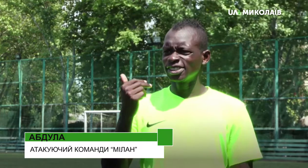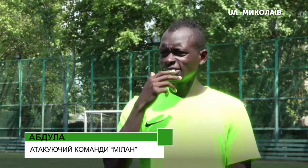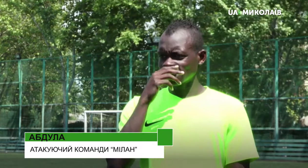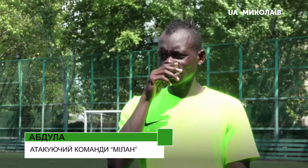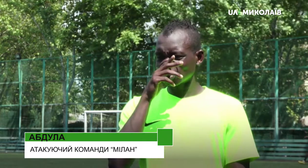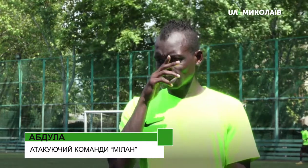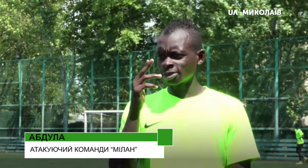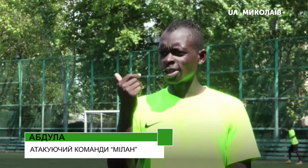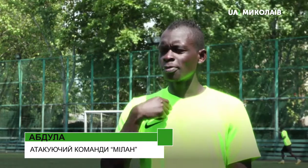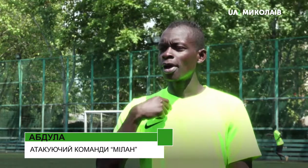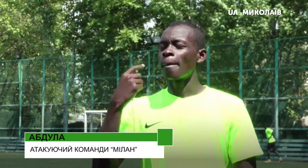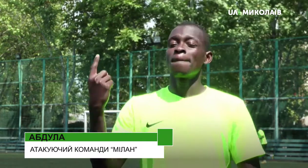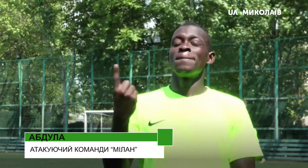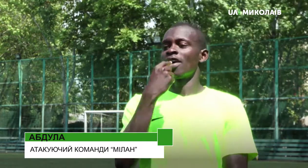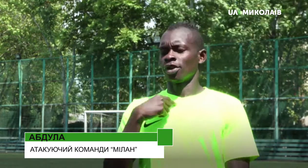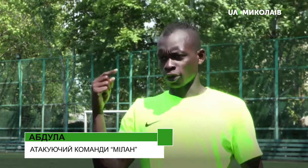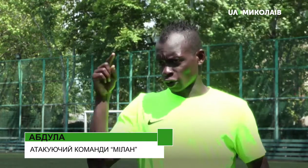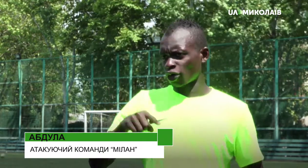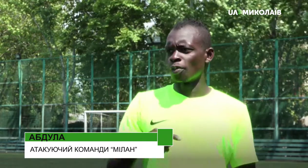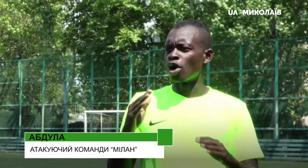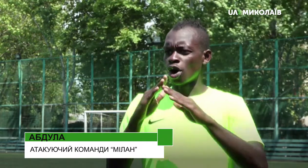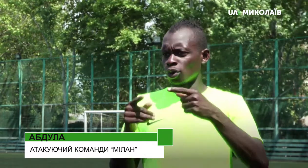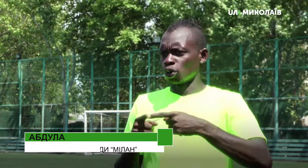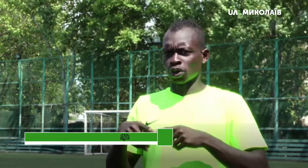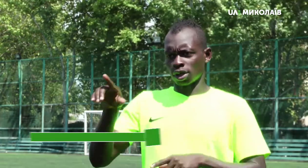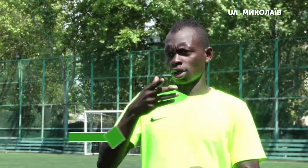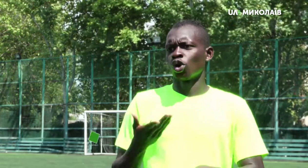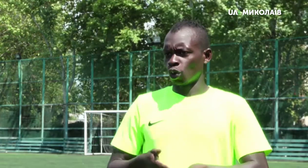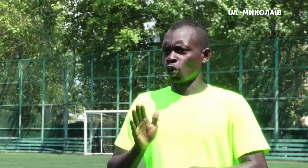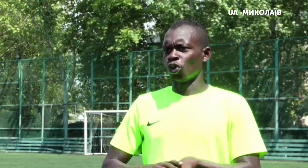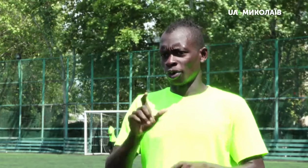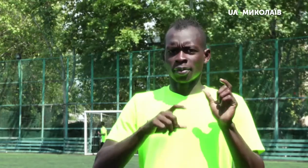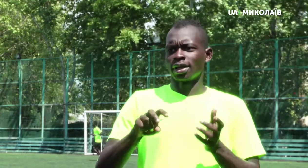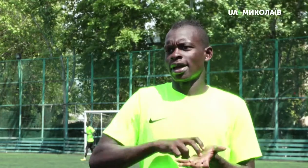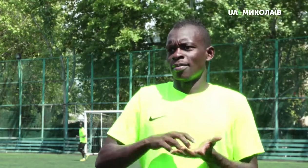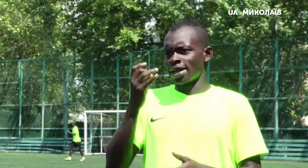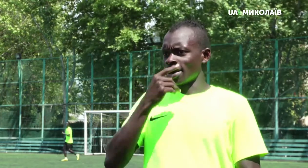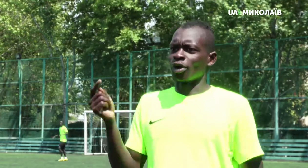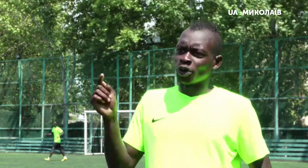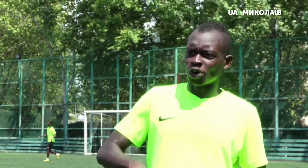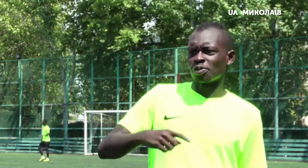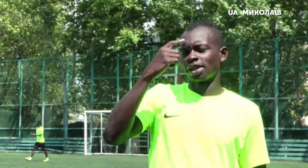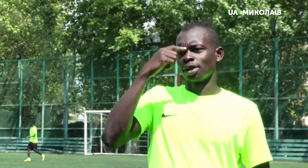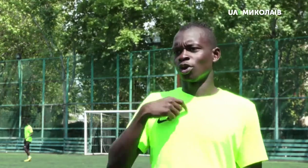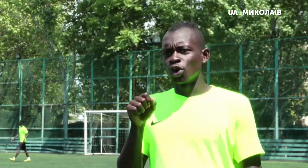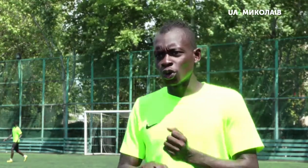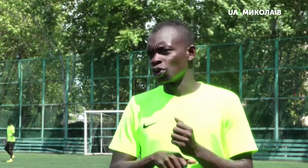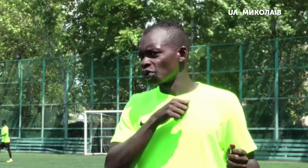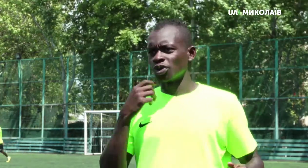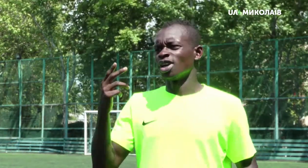було спілкуватися. Я боявся за свою безпеку. Але коли я почав поступово вивчати місто, ходити по вулицям, знайомитися, місяць-два, деякий час